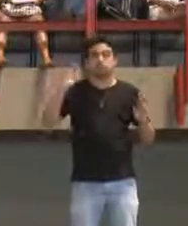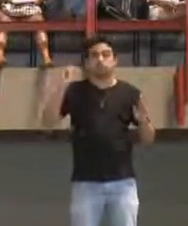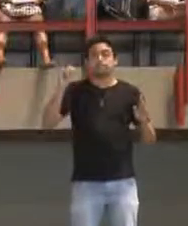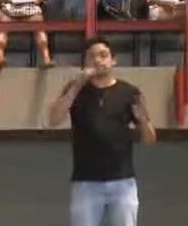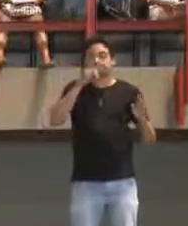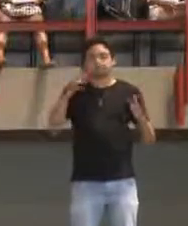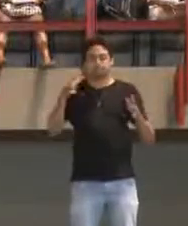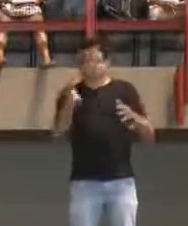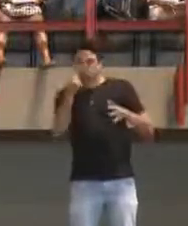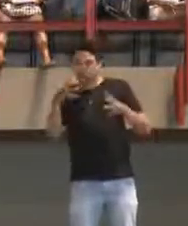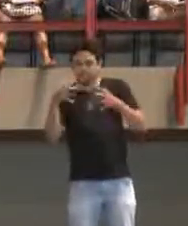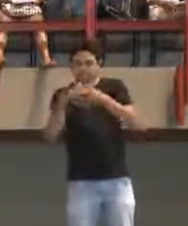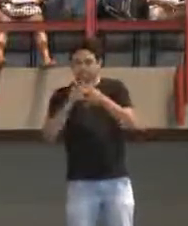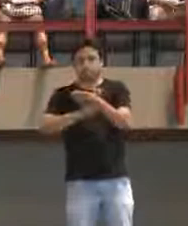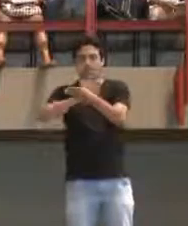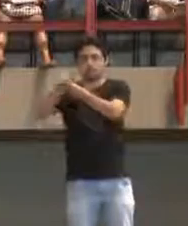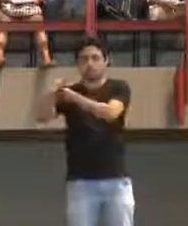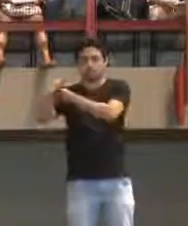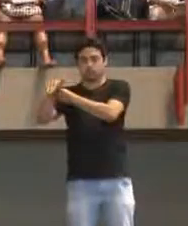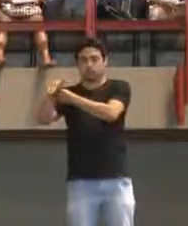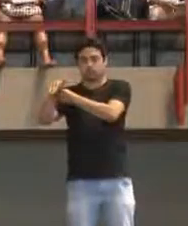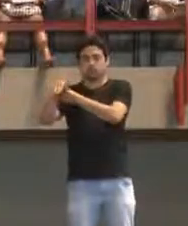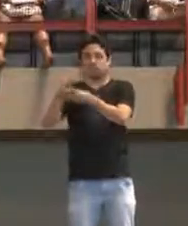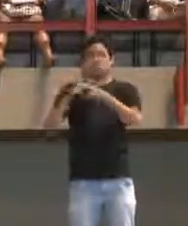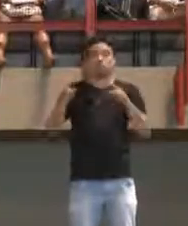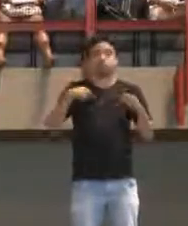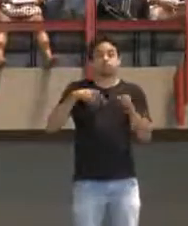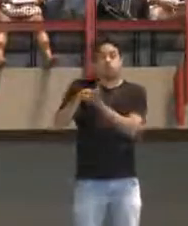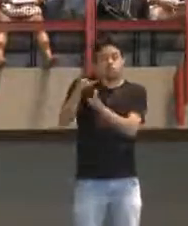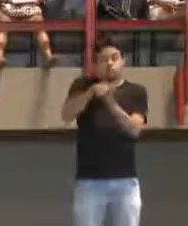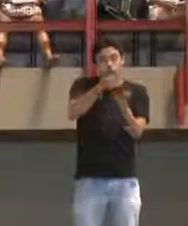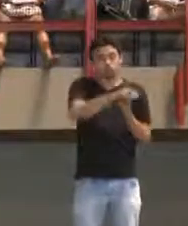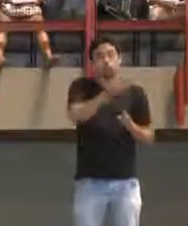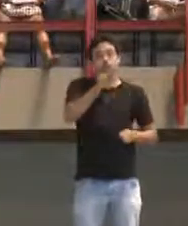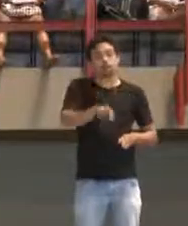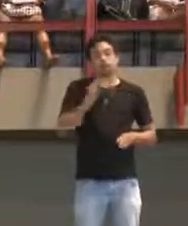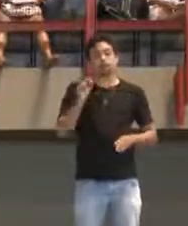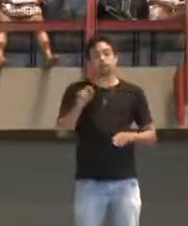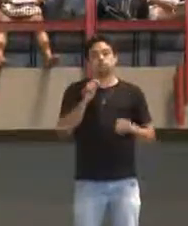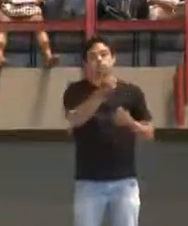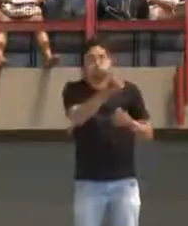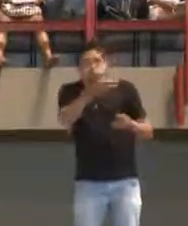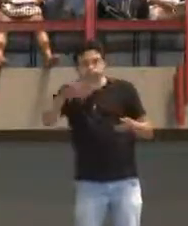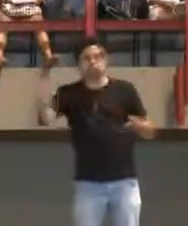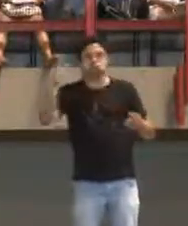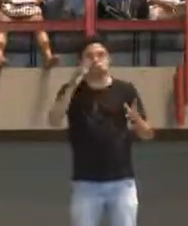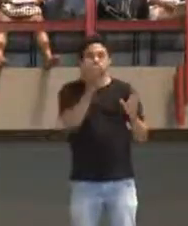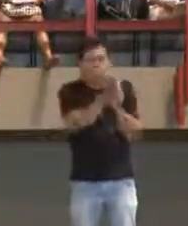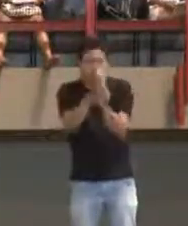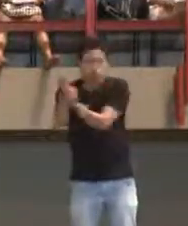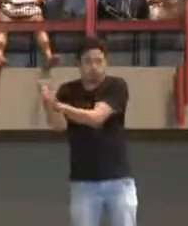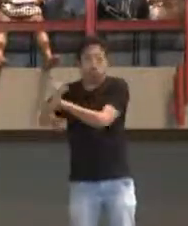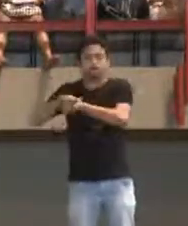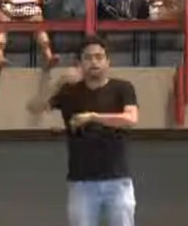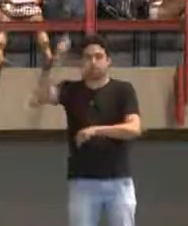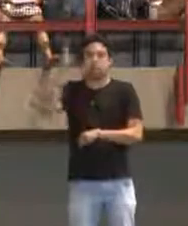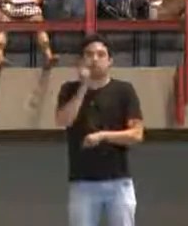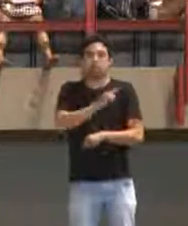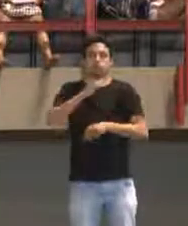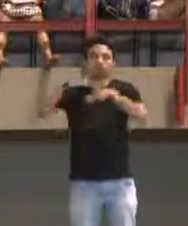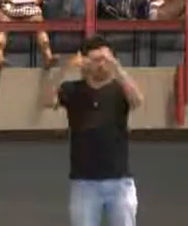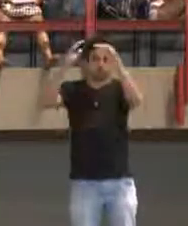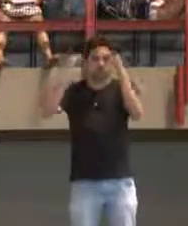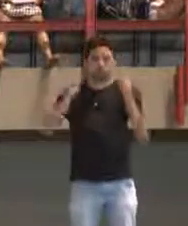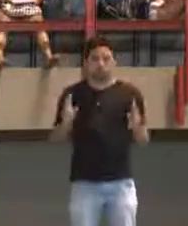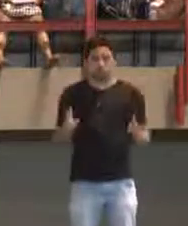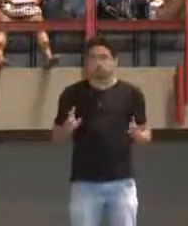se enganchar em alguma, você pula. Mas a orientação que eu dou é essa. Eu acho que é a melhor maneira de você prosseguir.